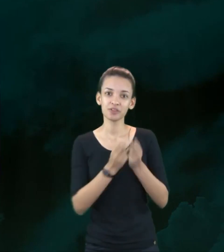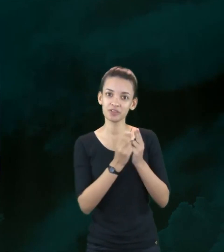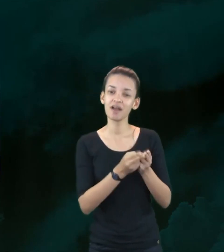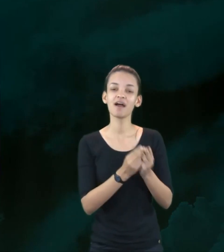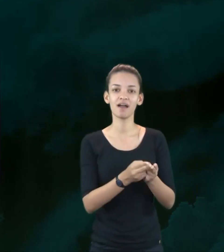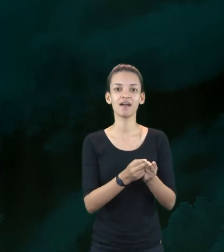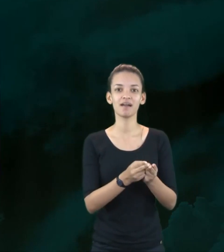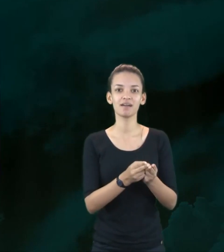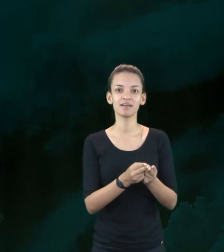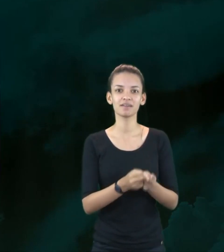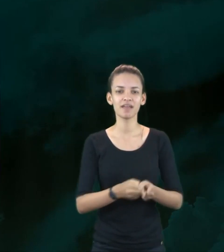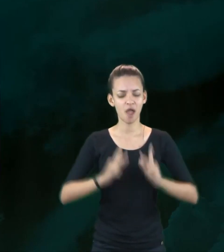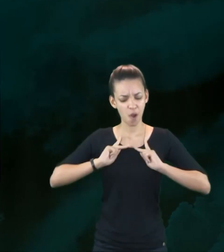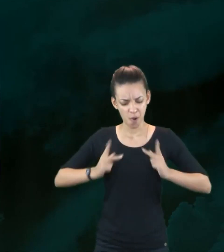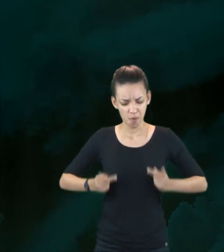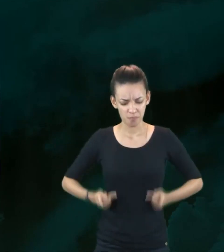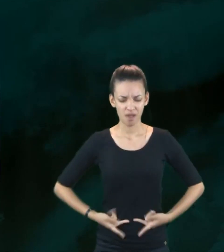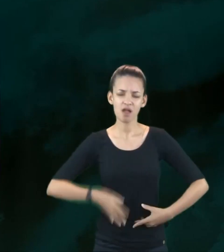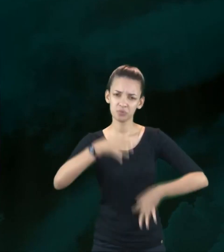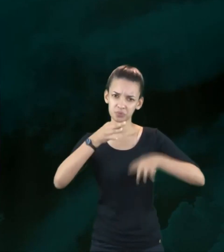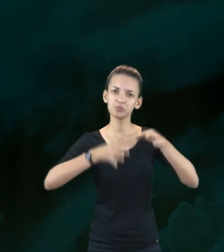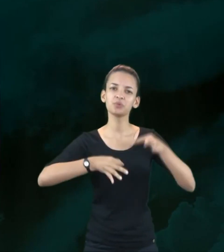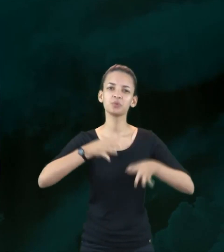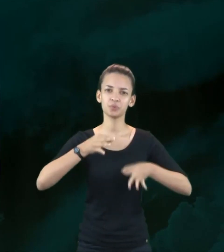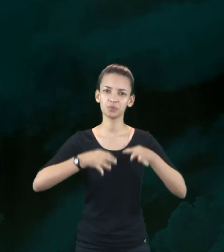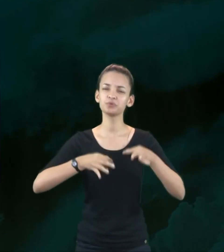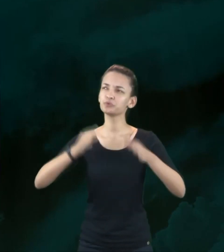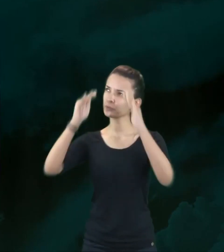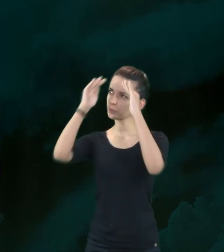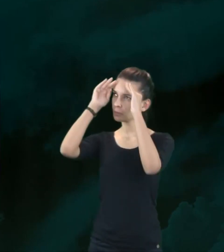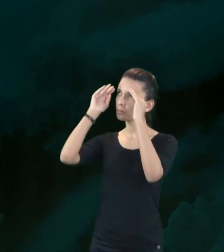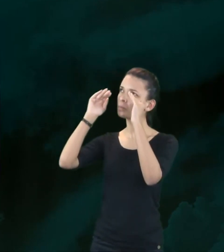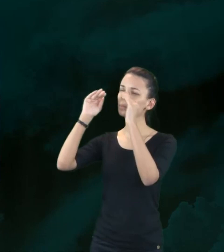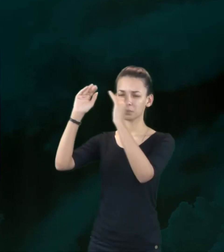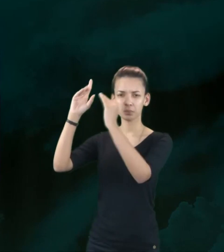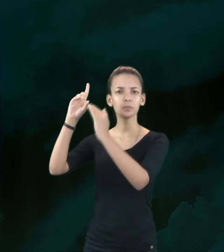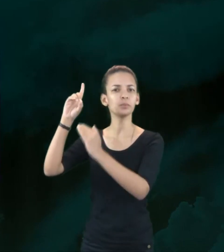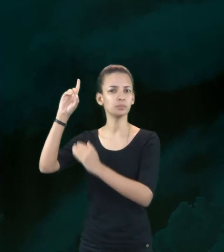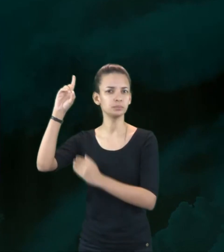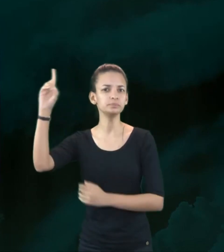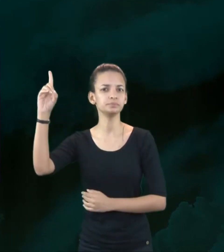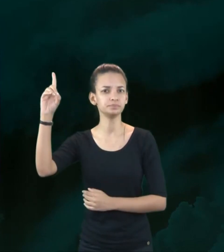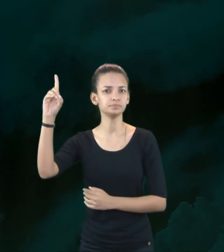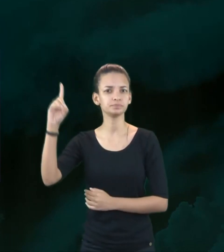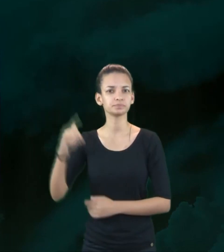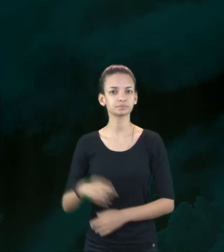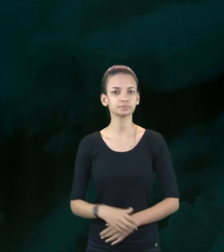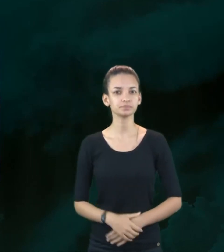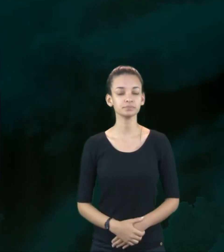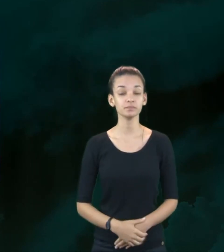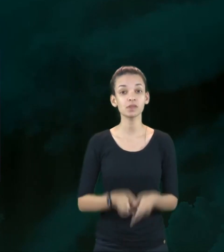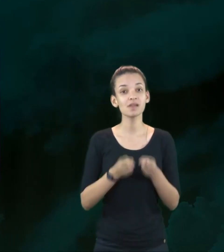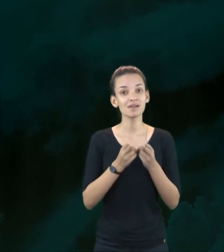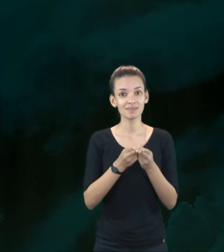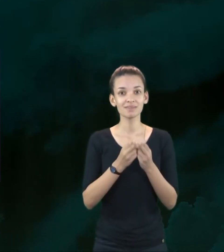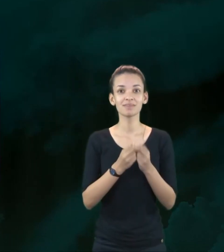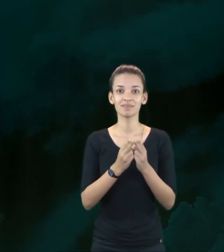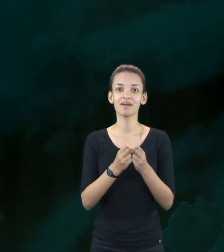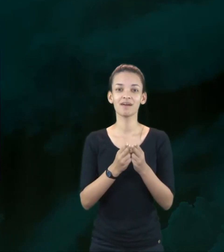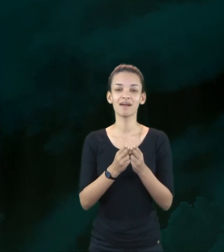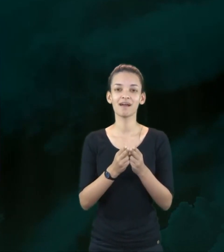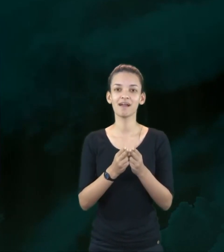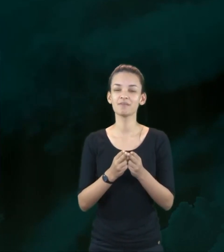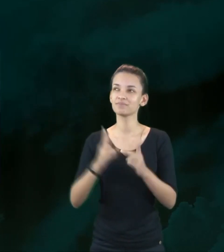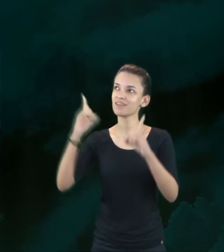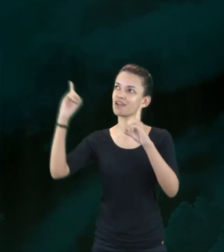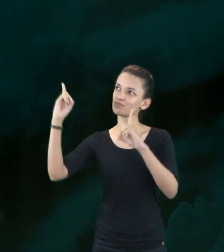justo e íntegro entre os seus contemporâneos. Noé andava com